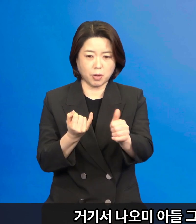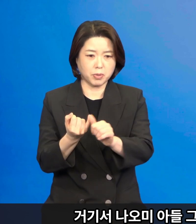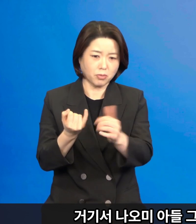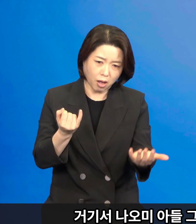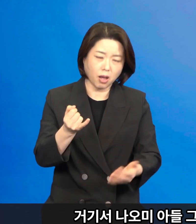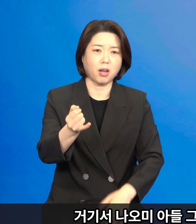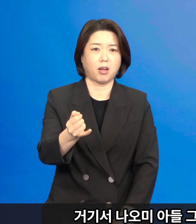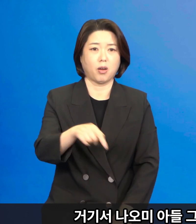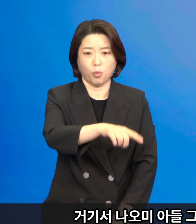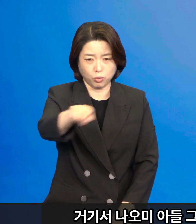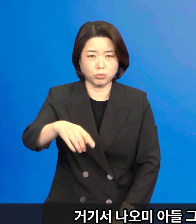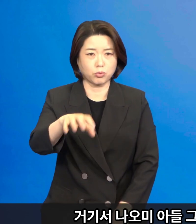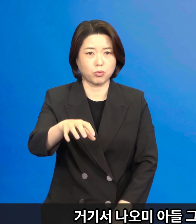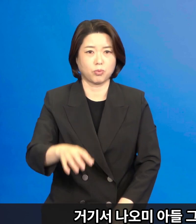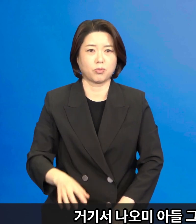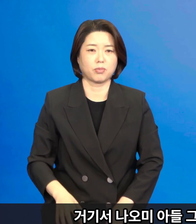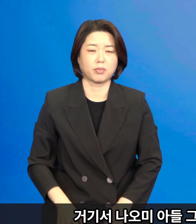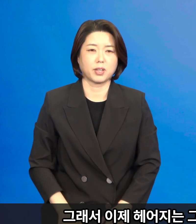거기서.